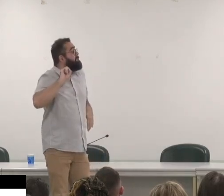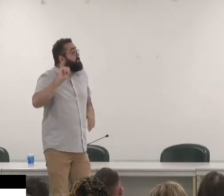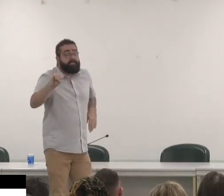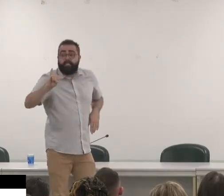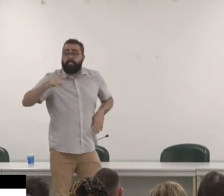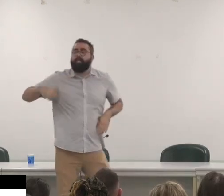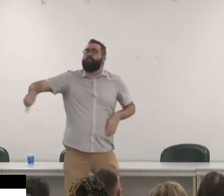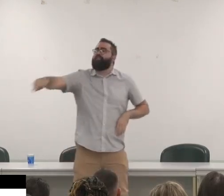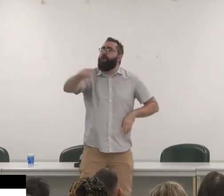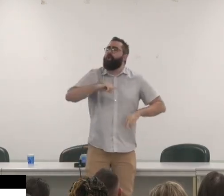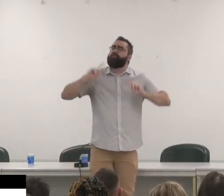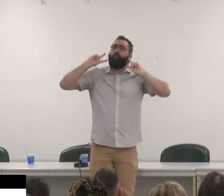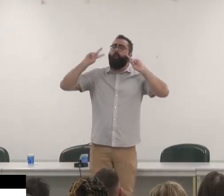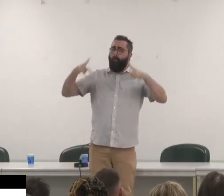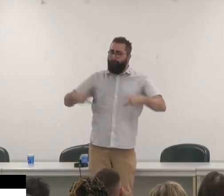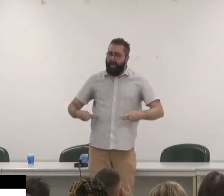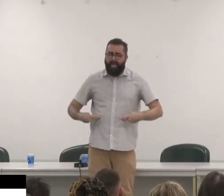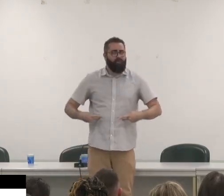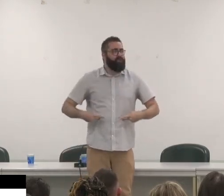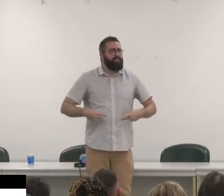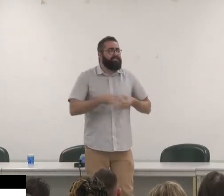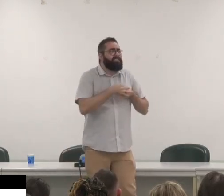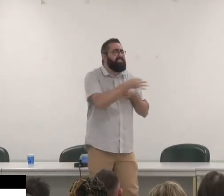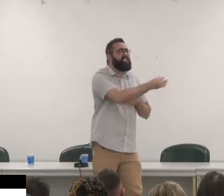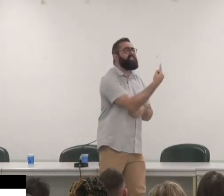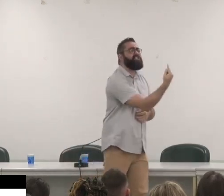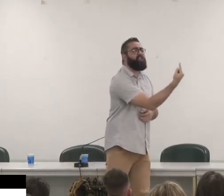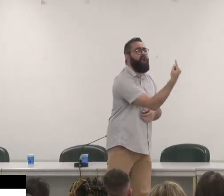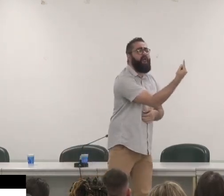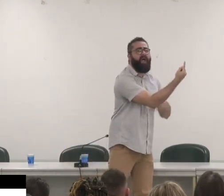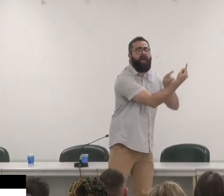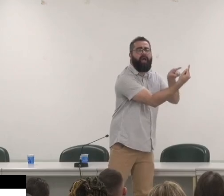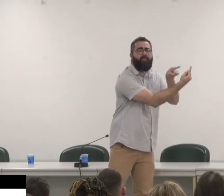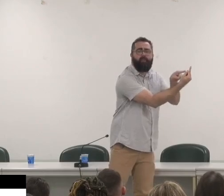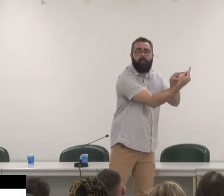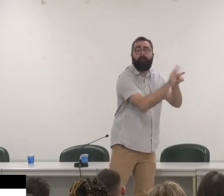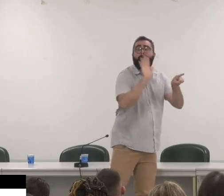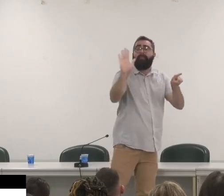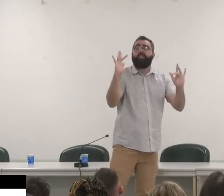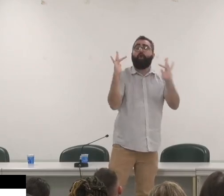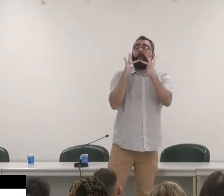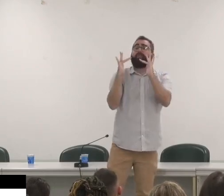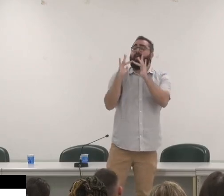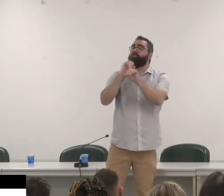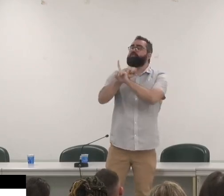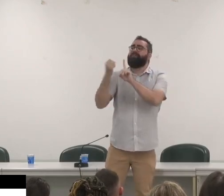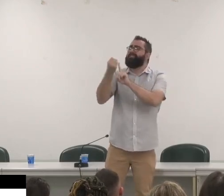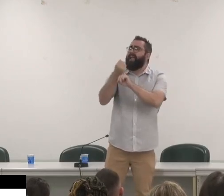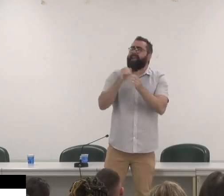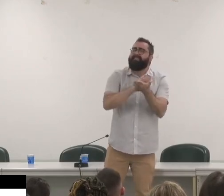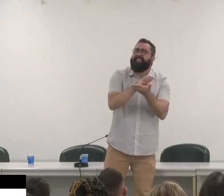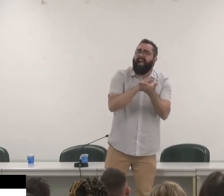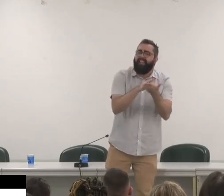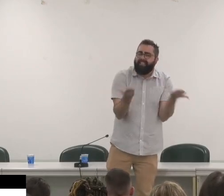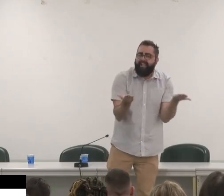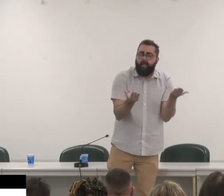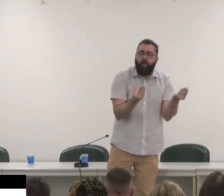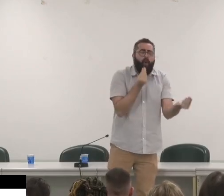descrevem o termo línguas de sinais emergentes. Então, caso nós, enquanto humanos, estivermos isolados de